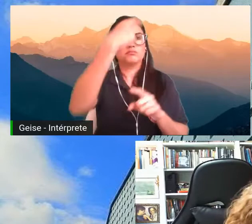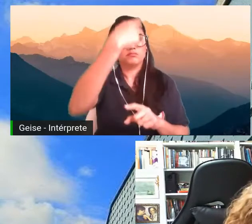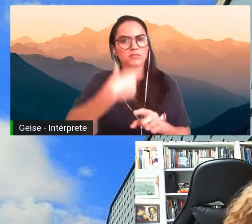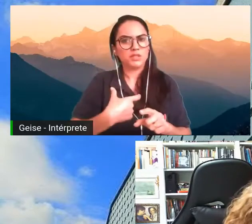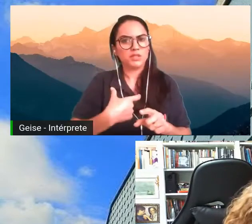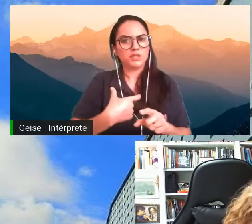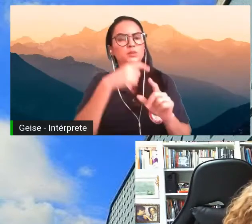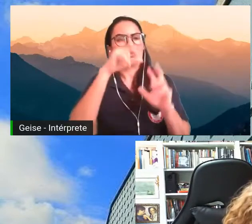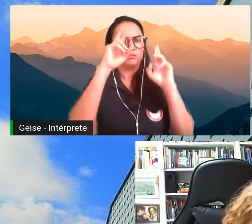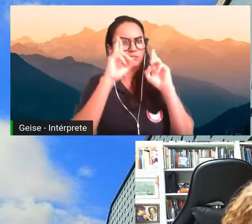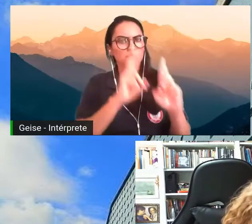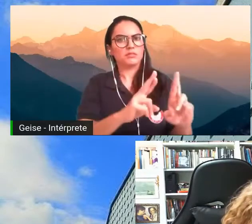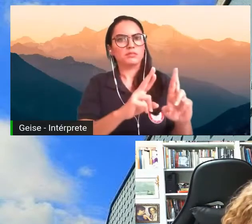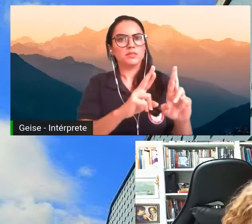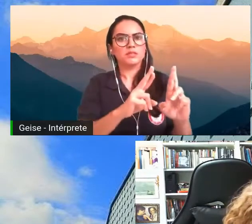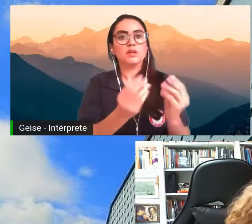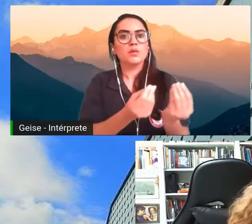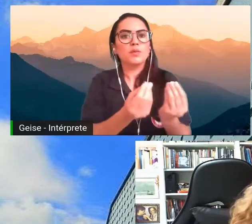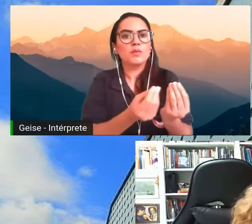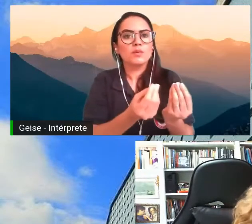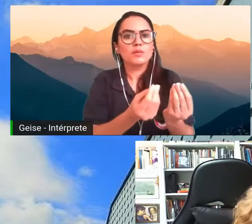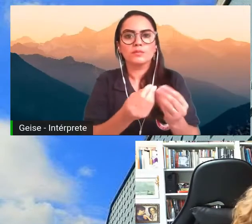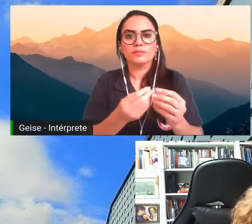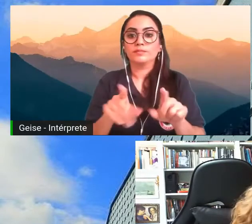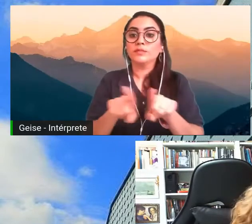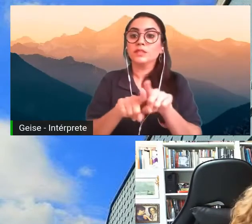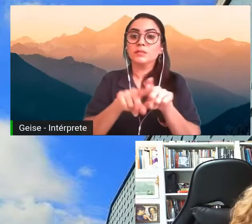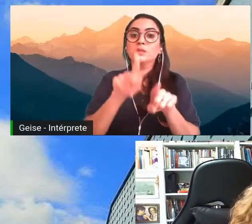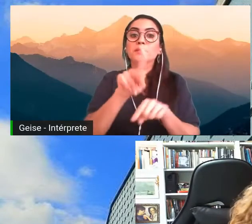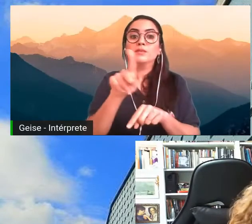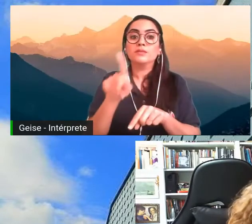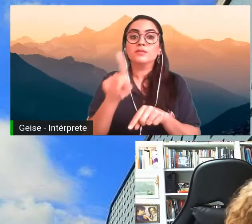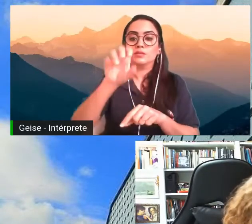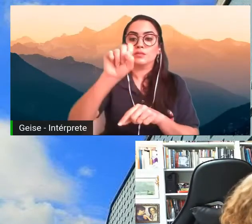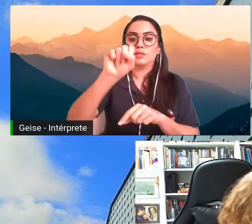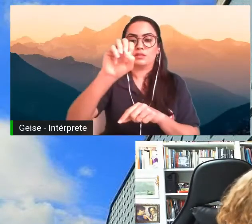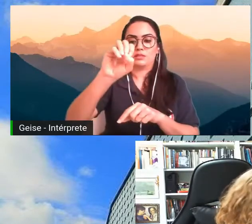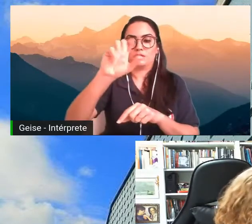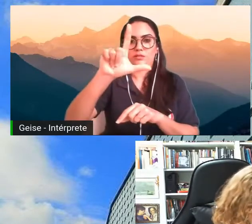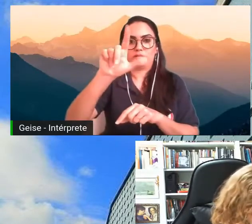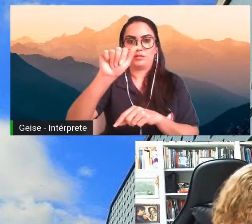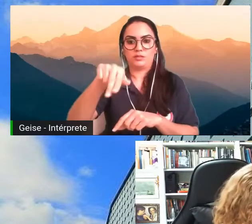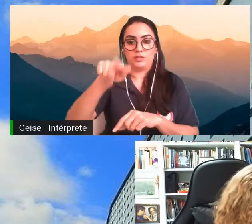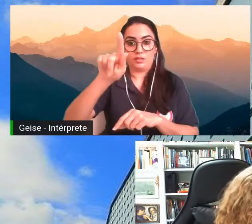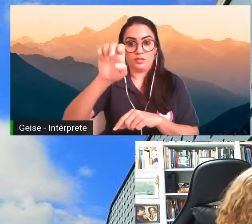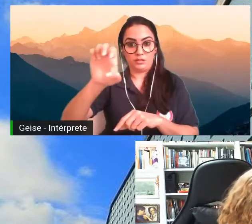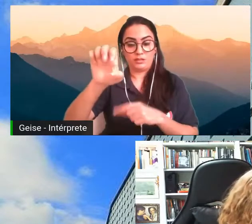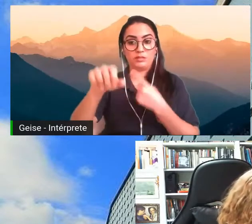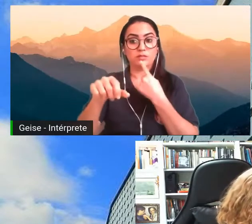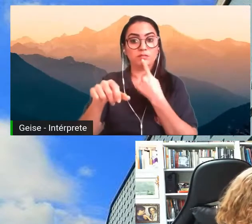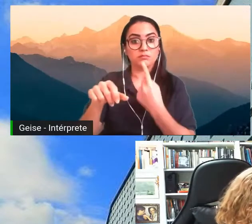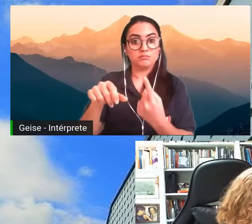A professora Solange Moura analisa que o PPI, o Projeto Pedagógico Nacional, precisa ser lido,